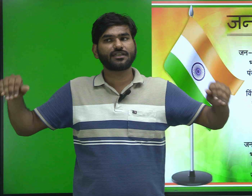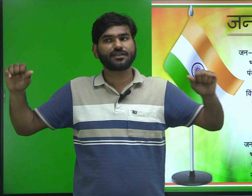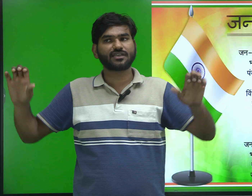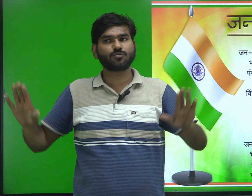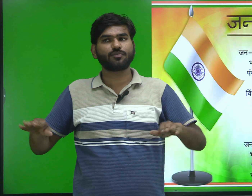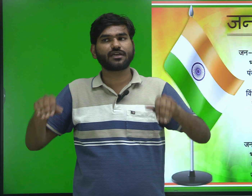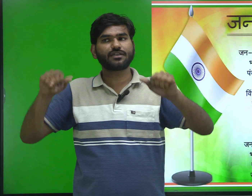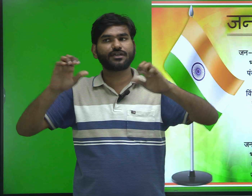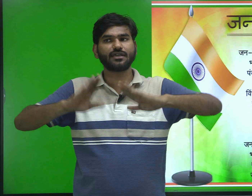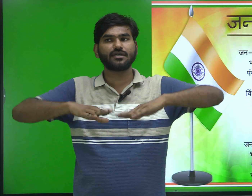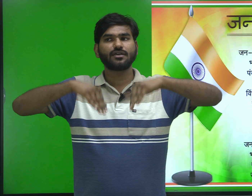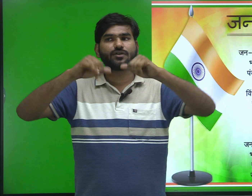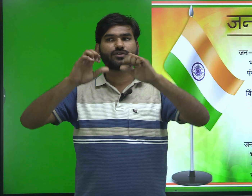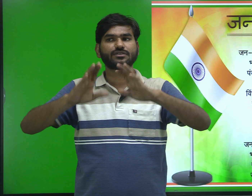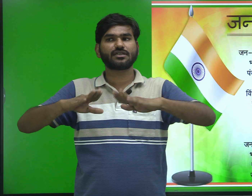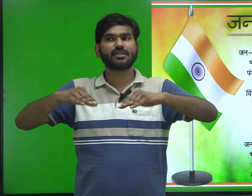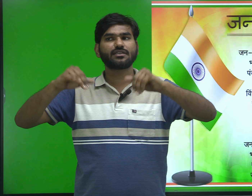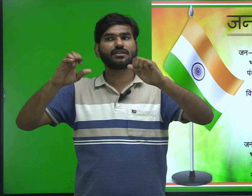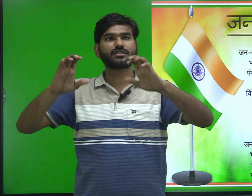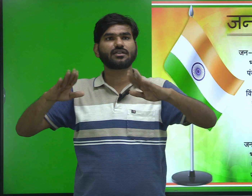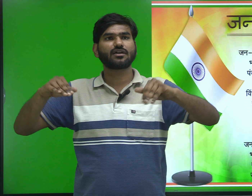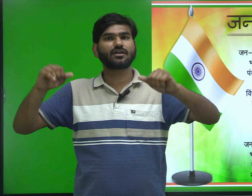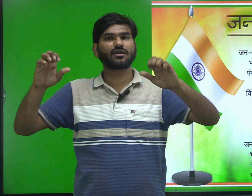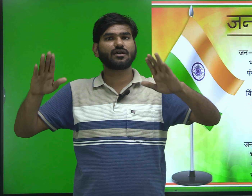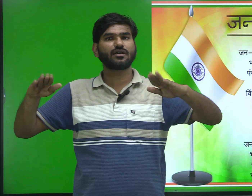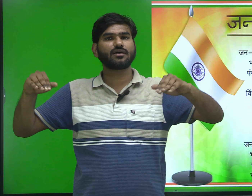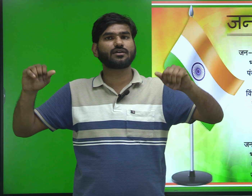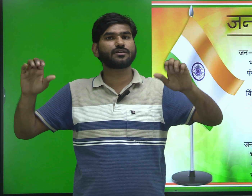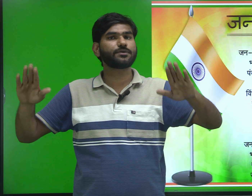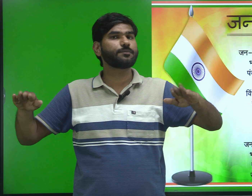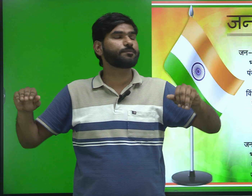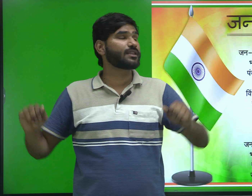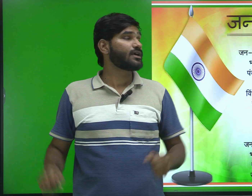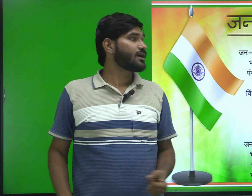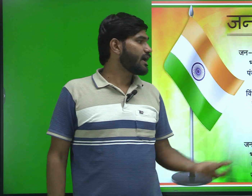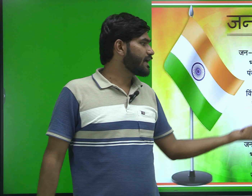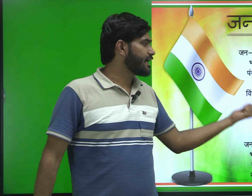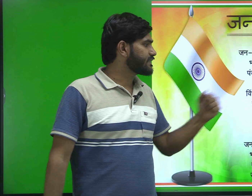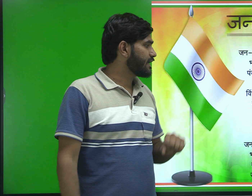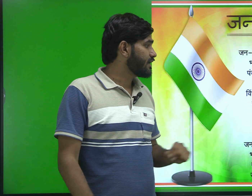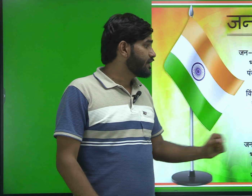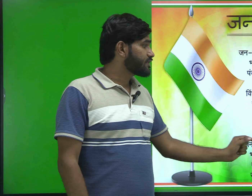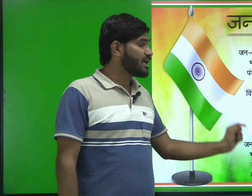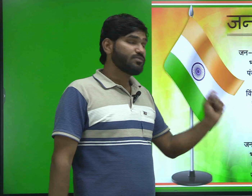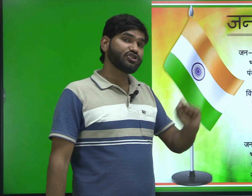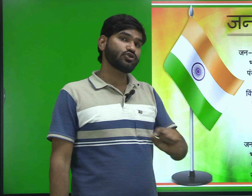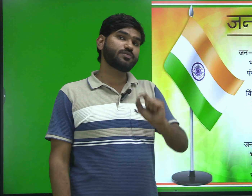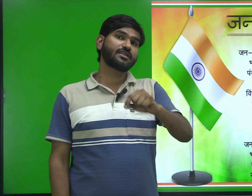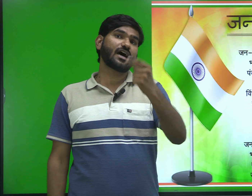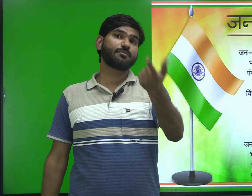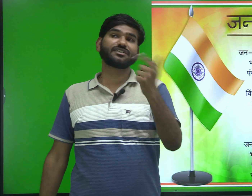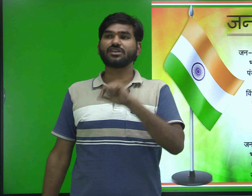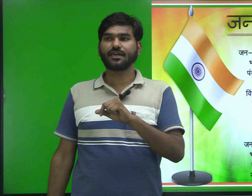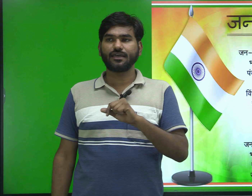से आपको बनानी है, ठीक है। जलधि तरंगा। आगे आता है तब शुभ नामे जागे।